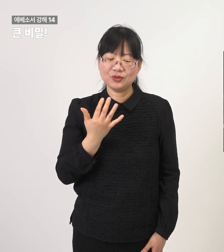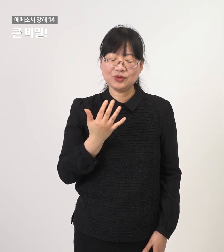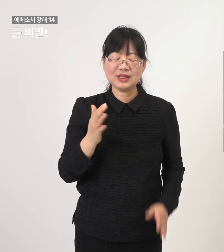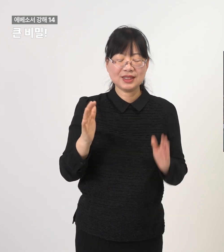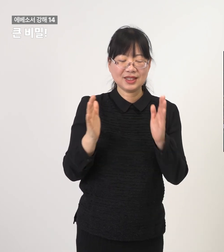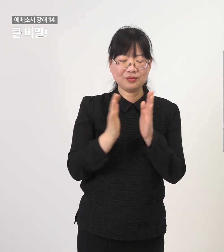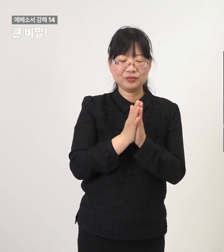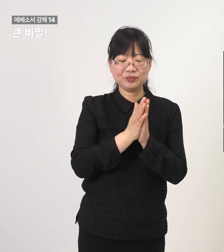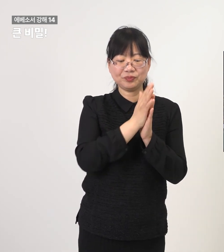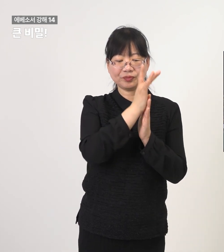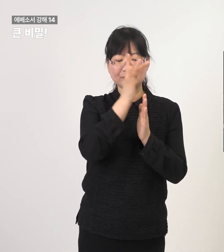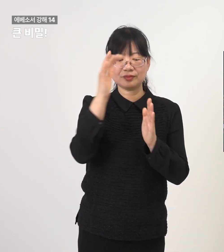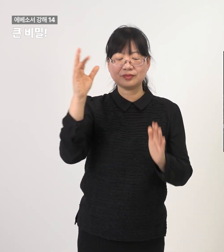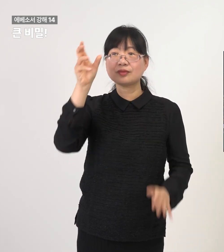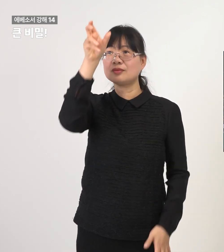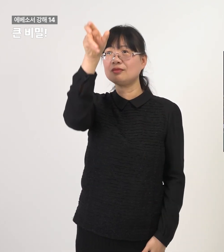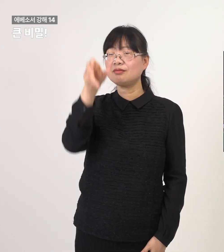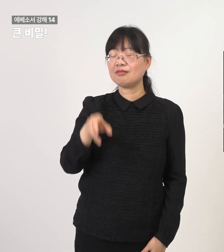눈부신